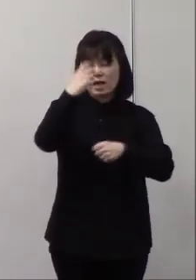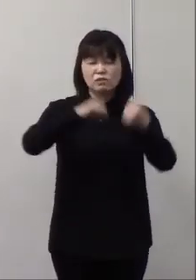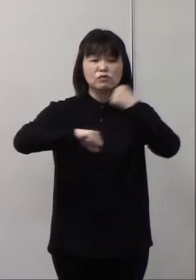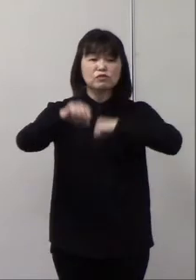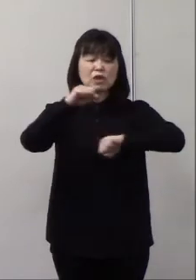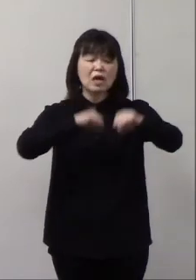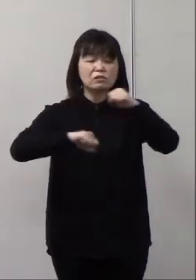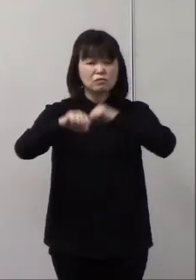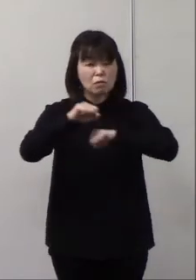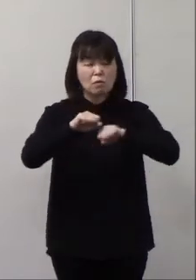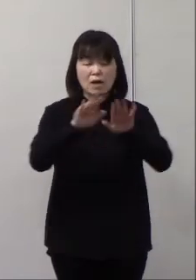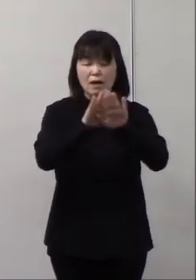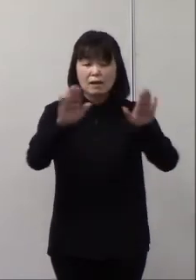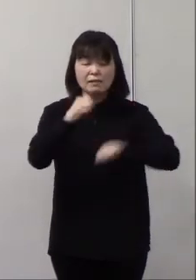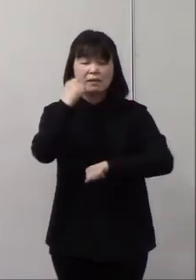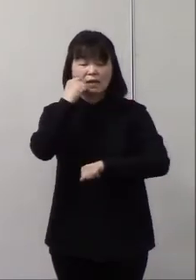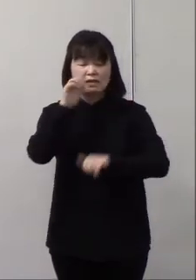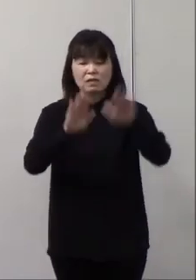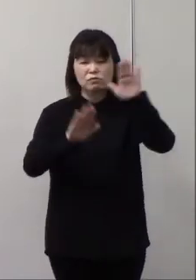ために、